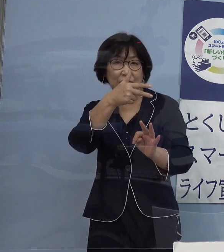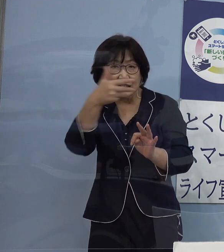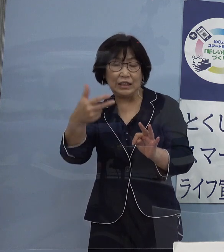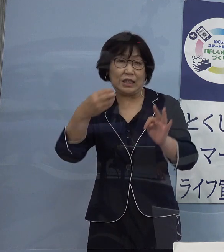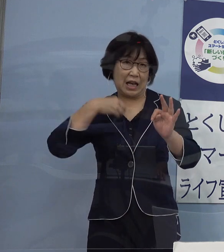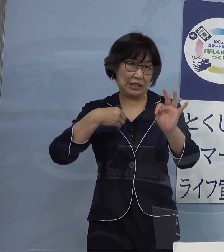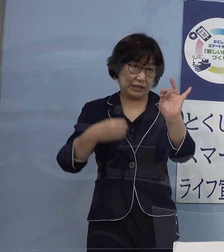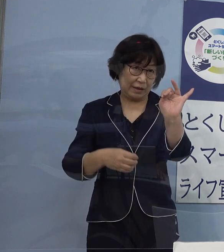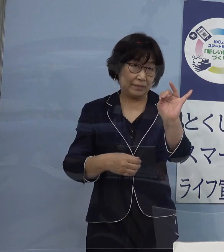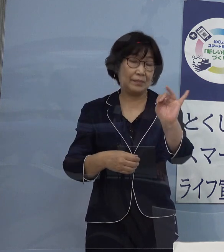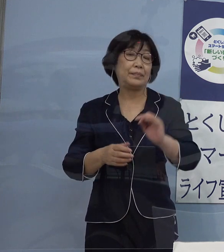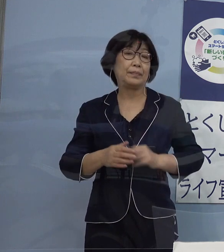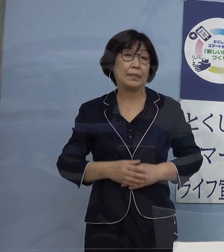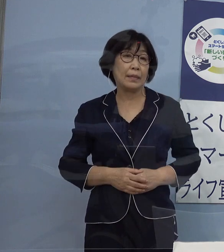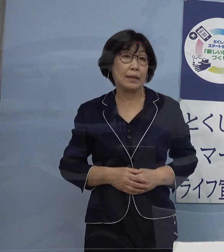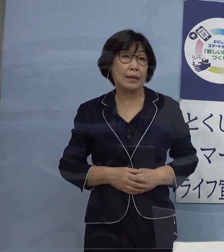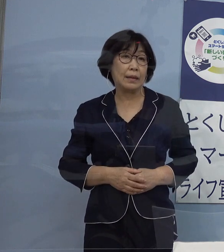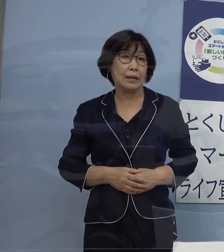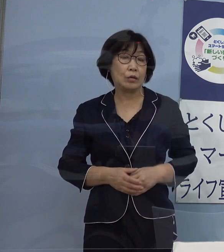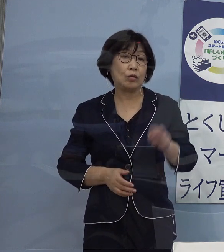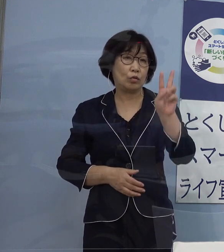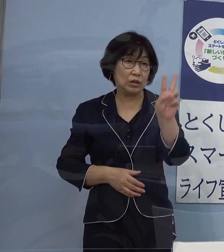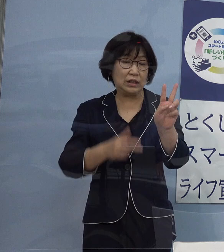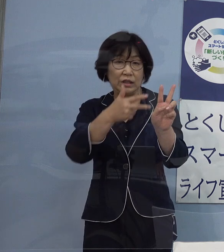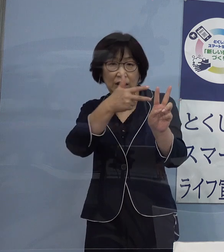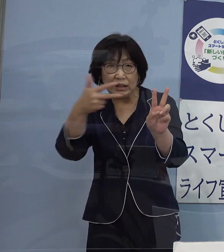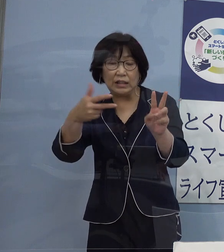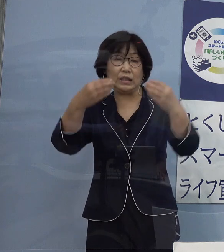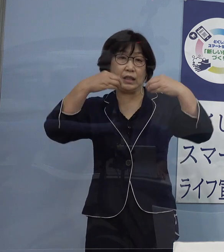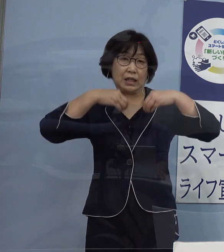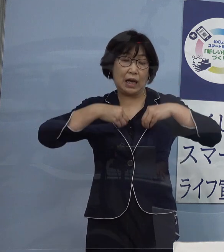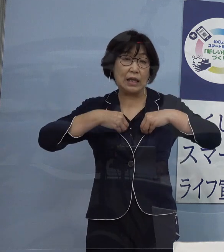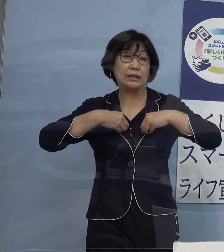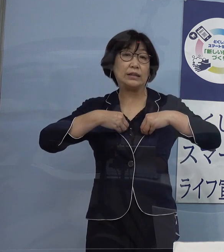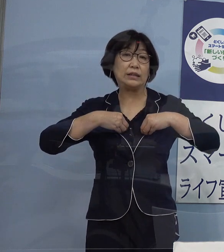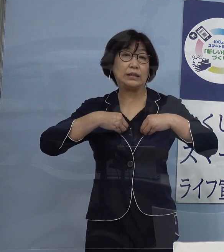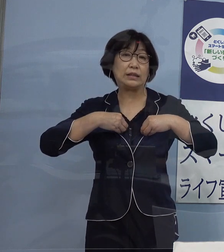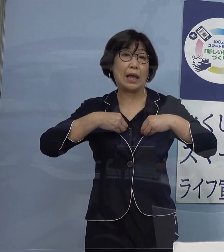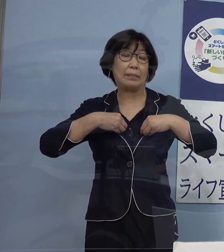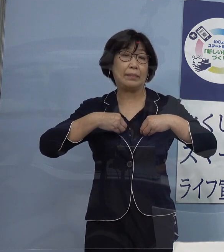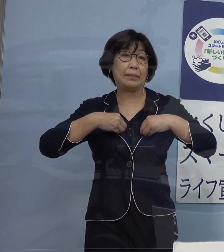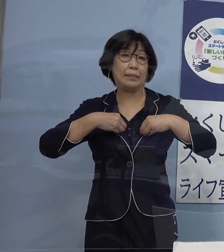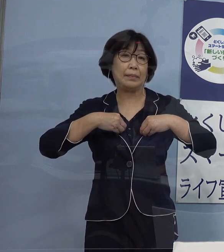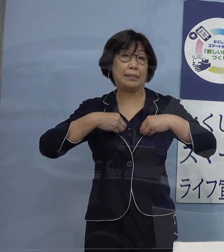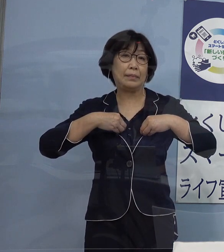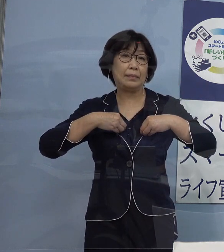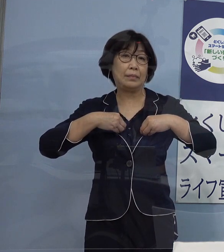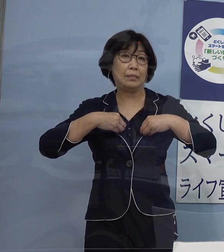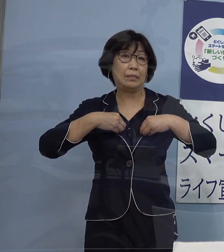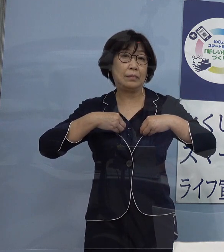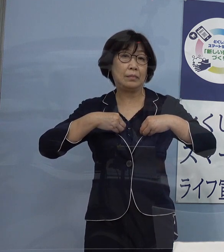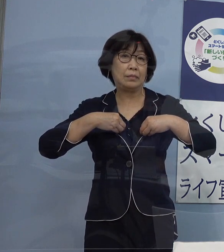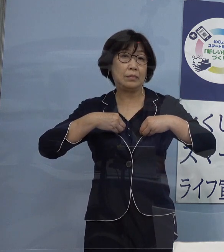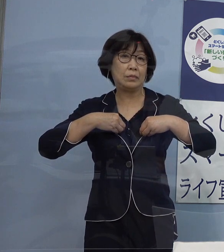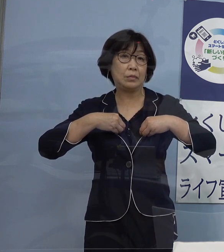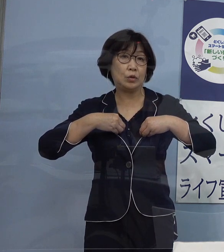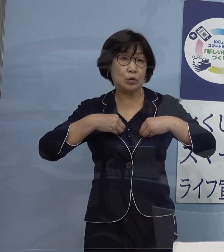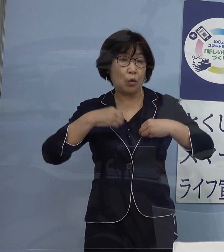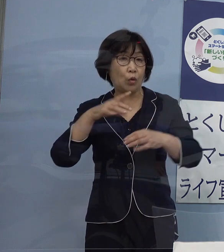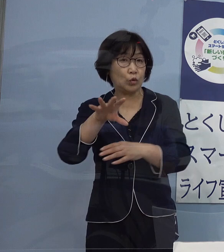る、まあ、だから今二次感染と捉えると24になるんです